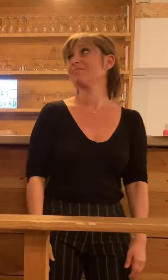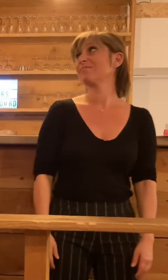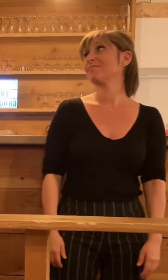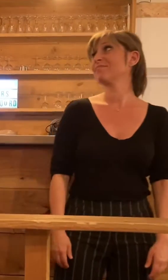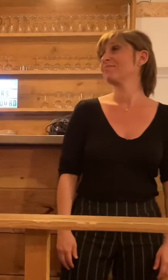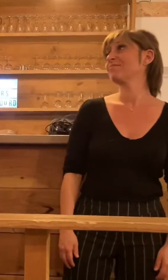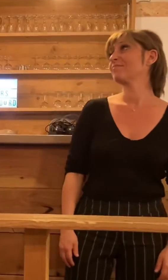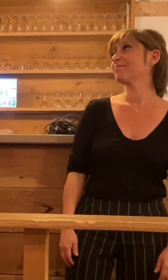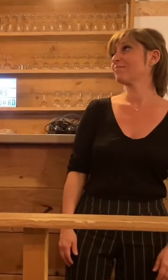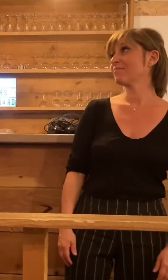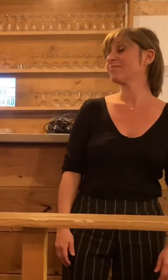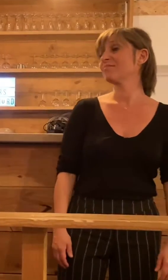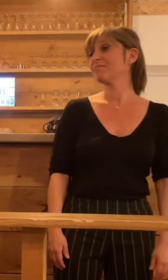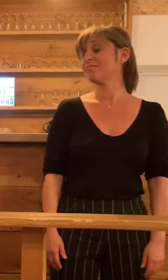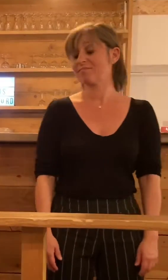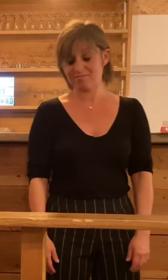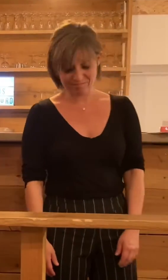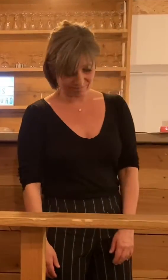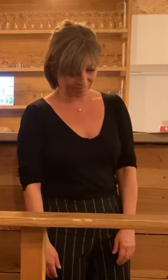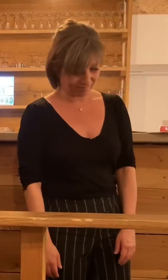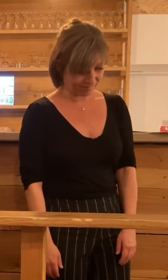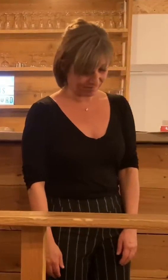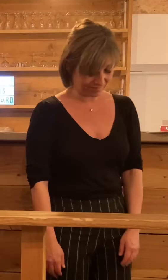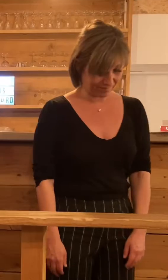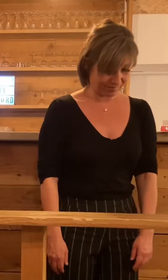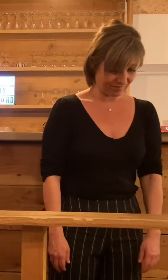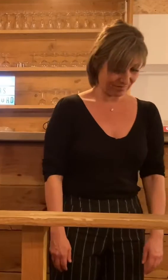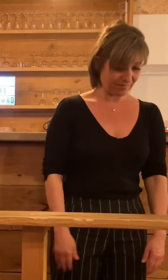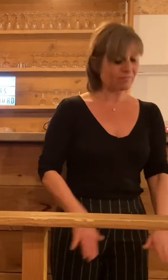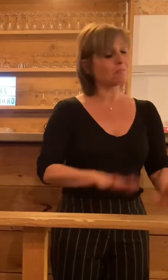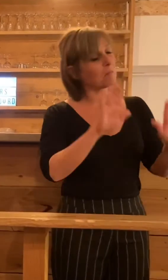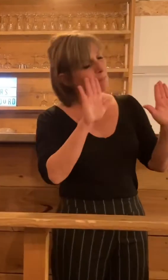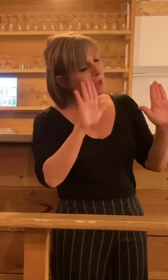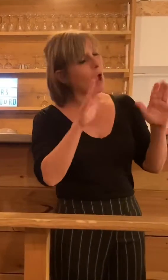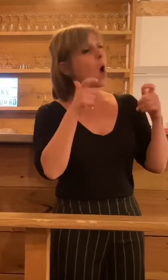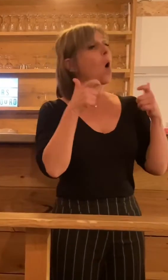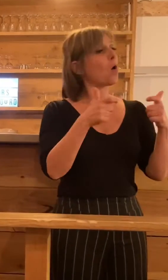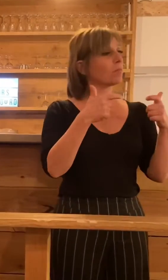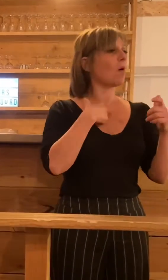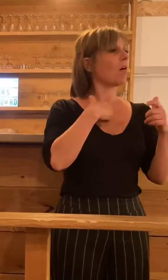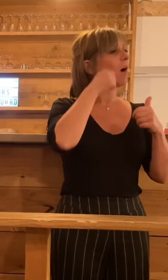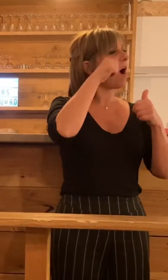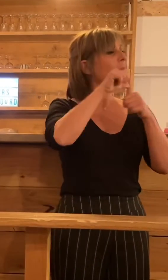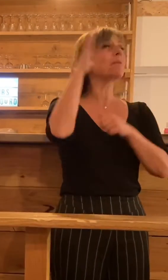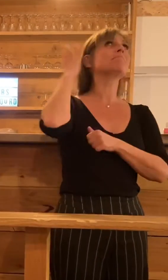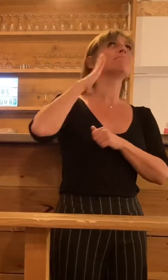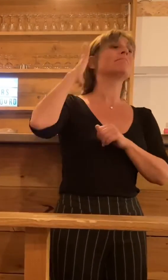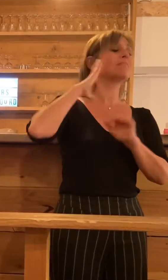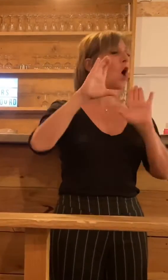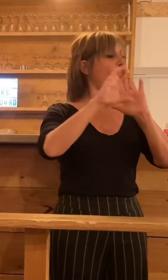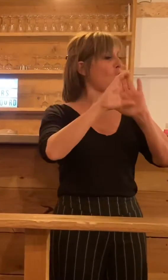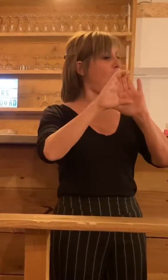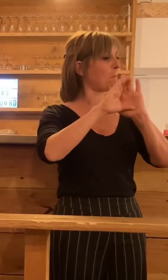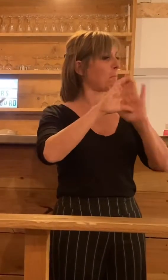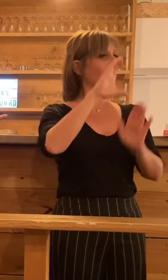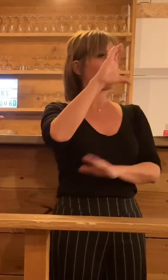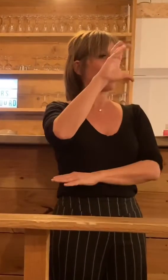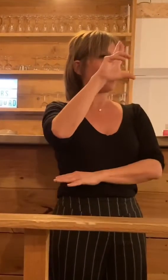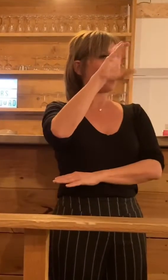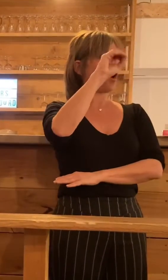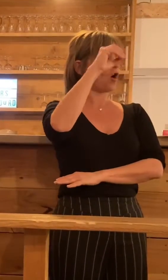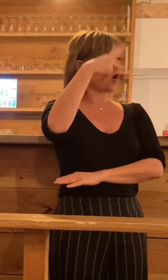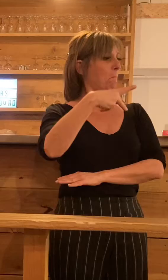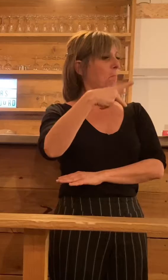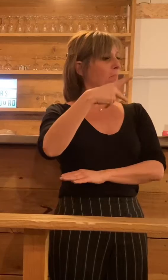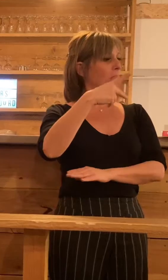à côté de ça, j'ai pu avoir de soutien. J'avais le CROP à l'époque, c'était CROP de Saint-Hippolyte-du-Fort dans le